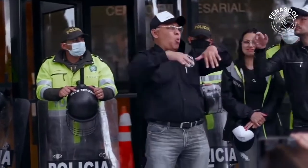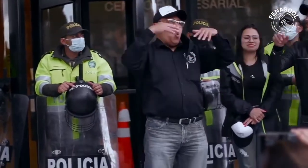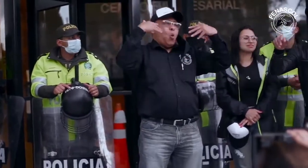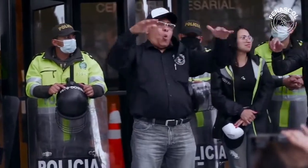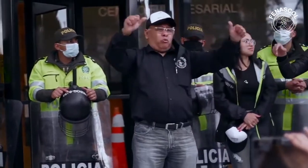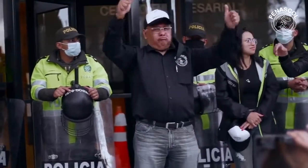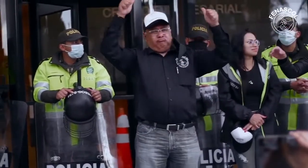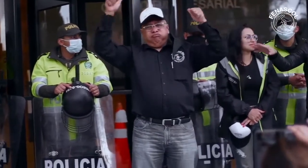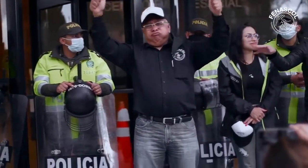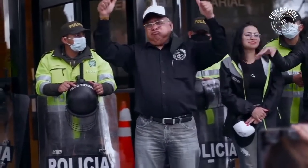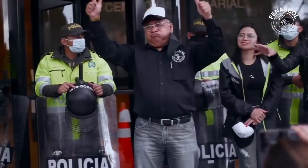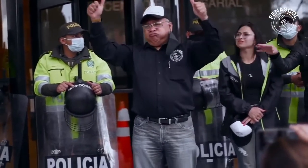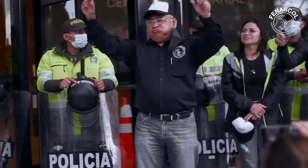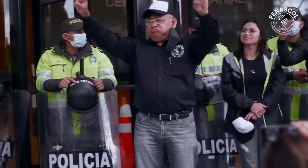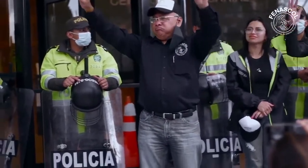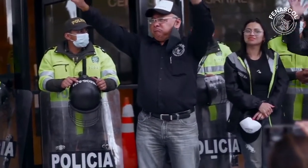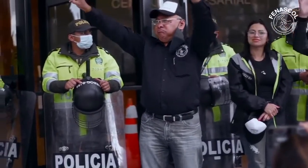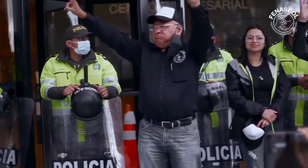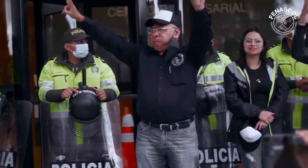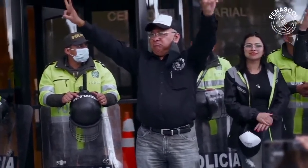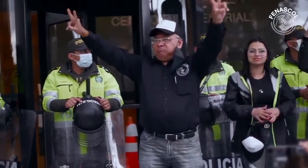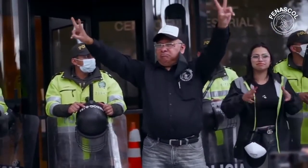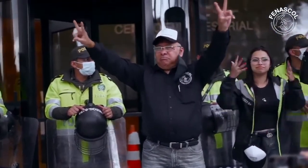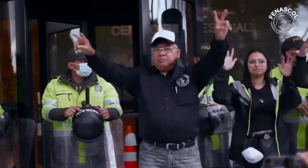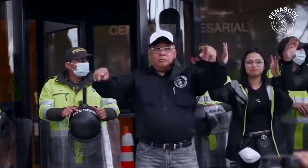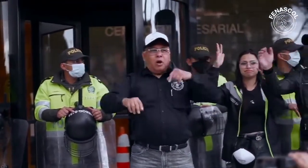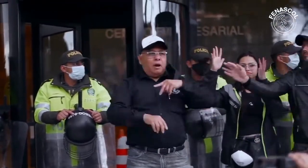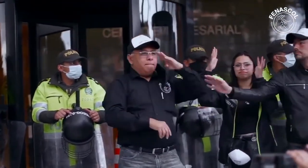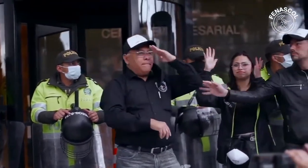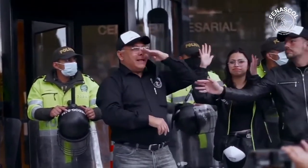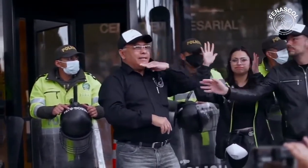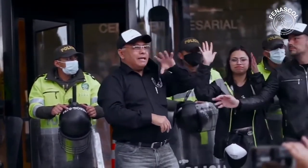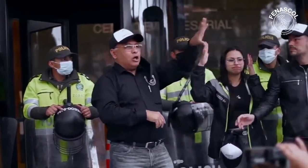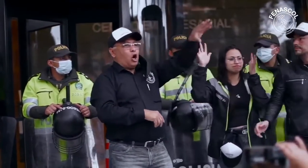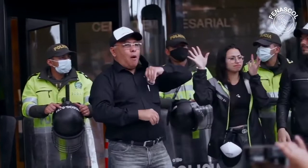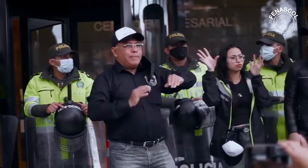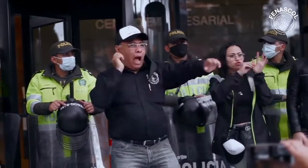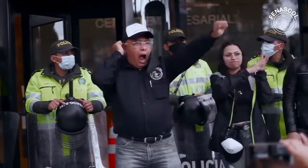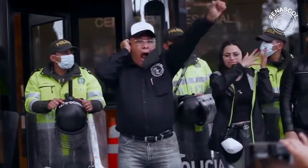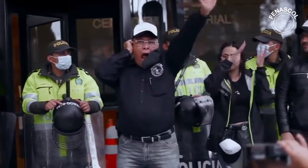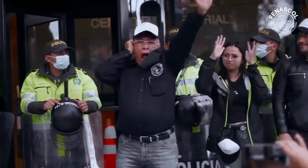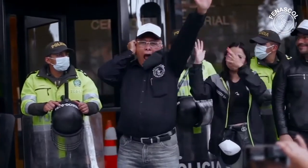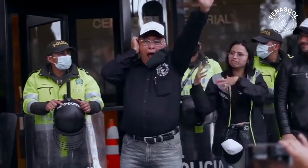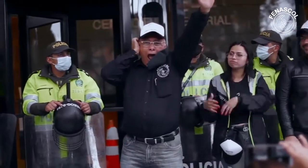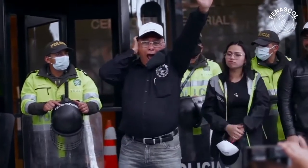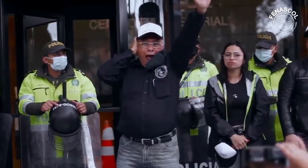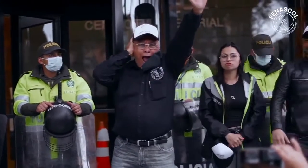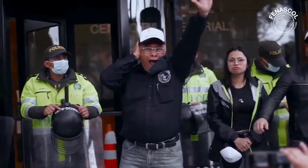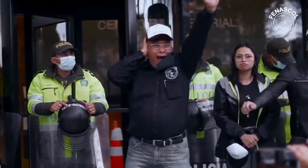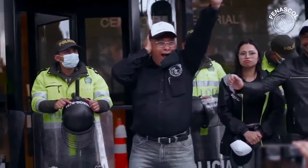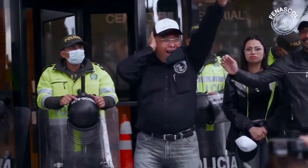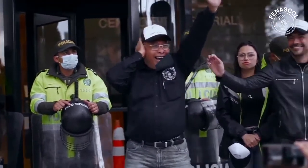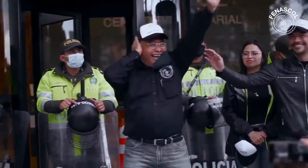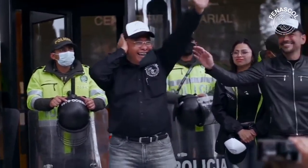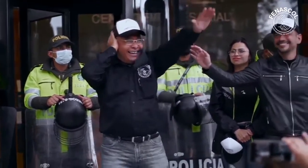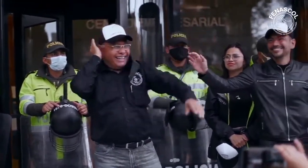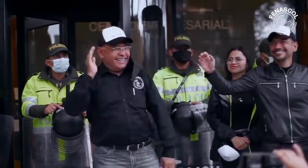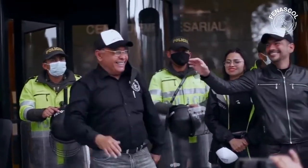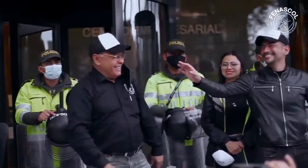darle 1 millón de gracias a todos los que nos acompañaron. Muchas gracias por venir desde tantos lugares. Y